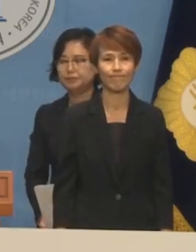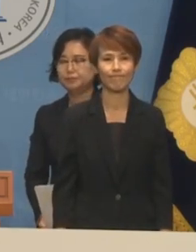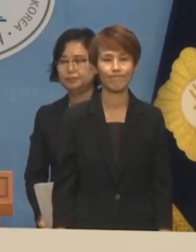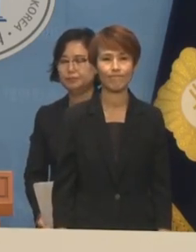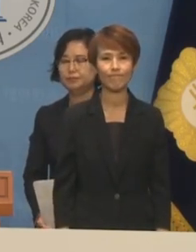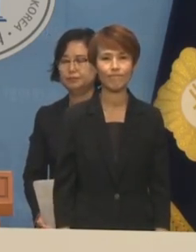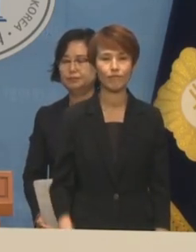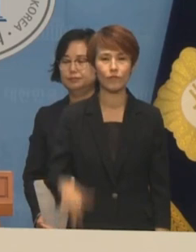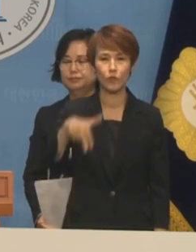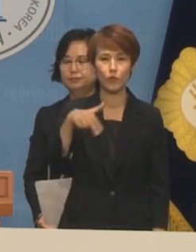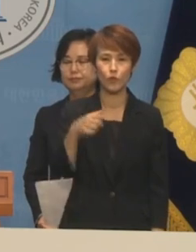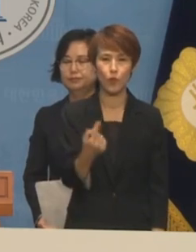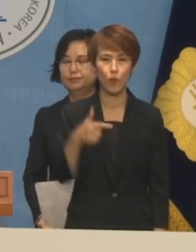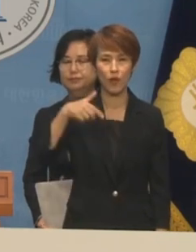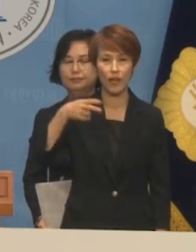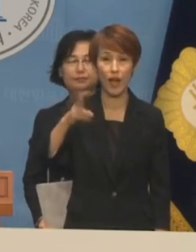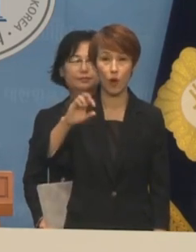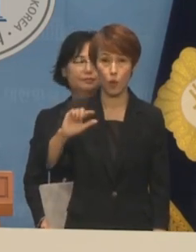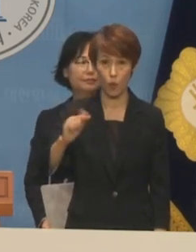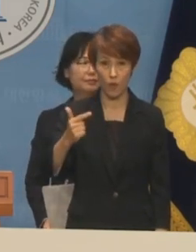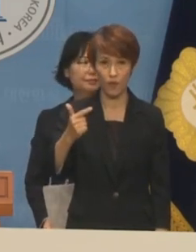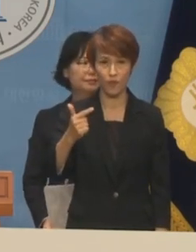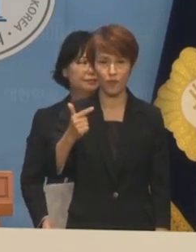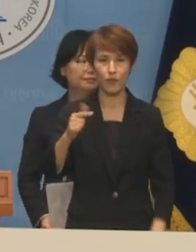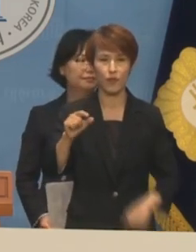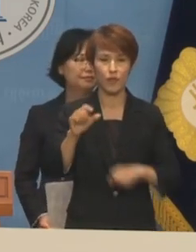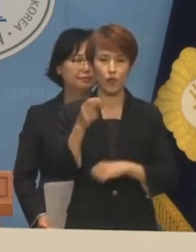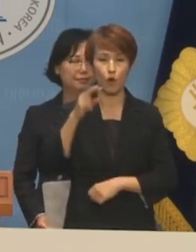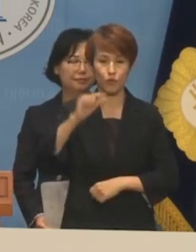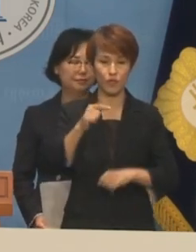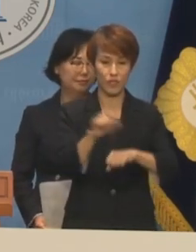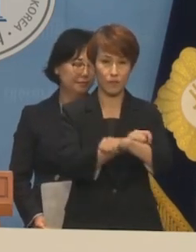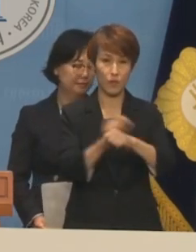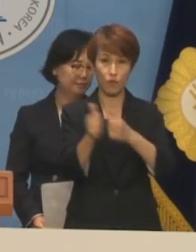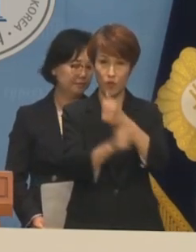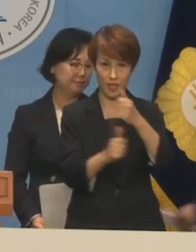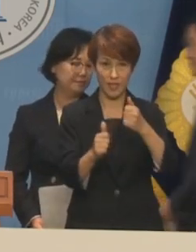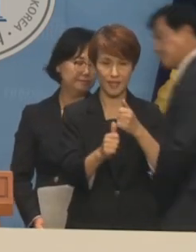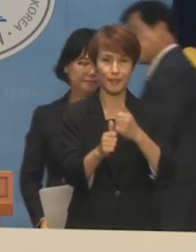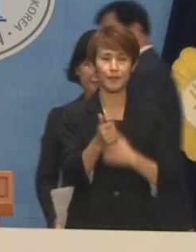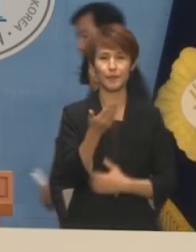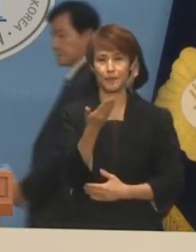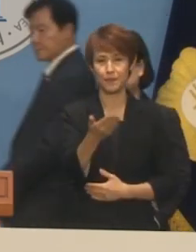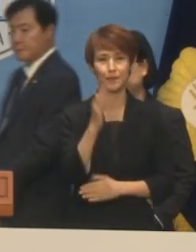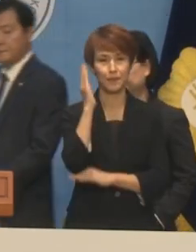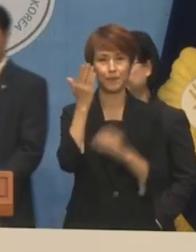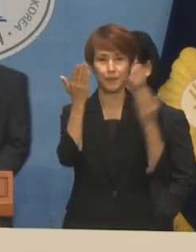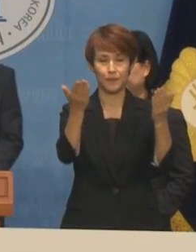다음은 조계원 여수을 여순특위 의원님 모두 발언해 주십시오.